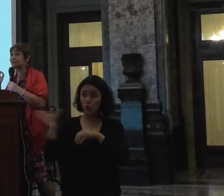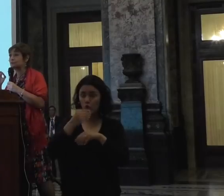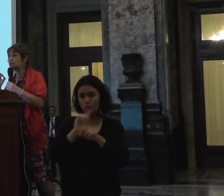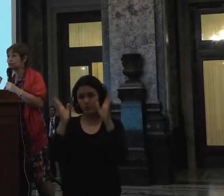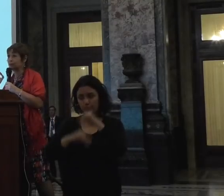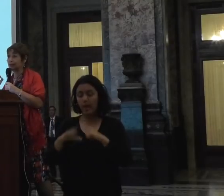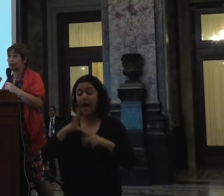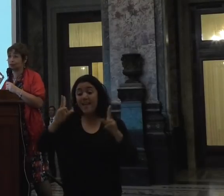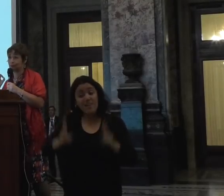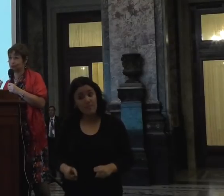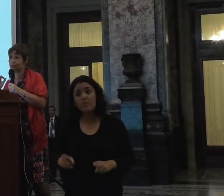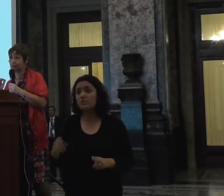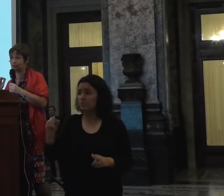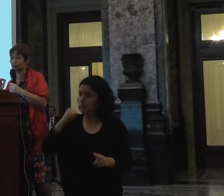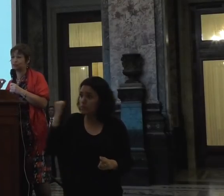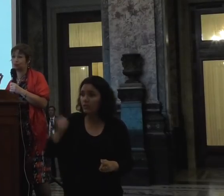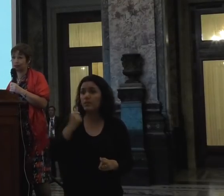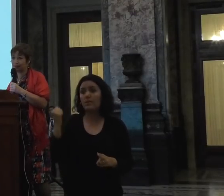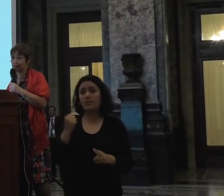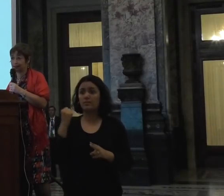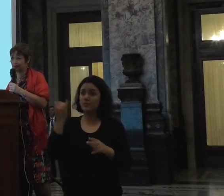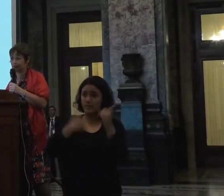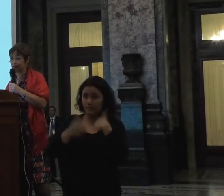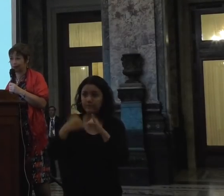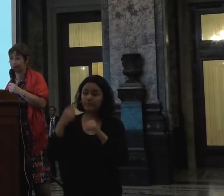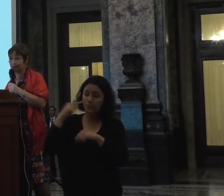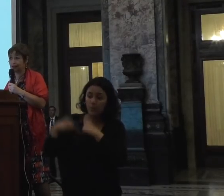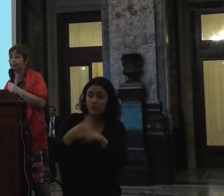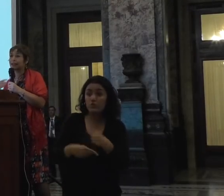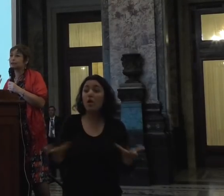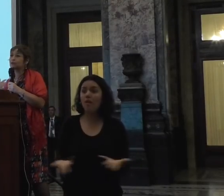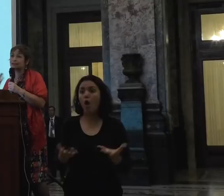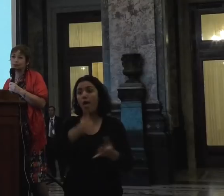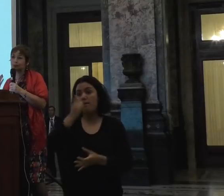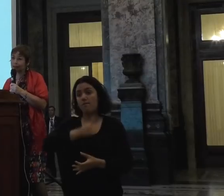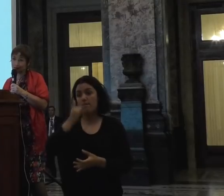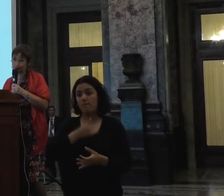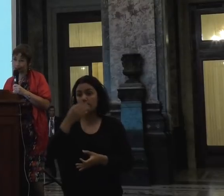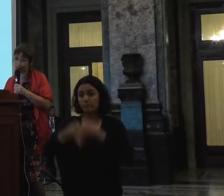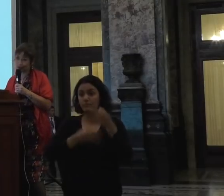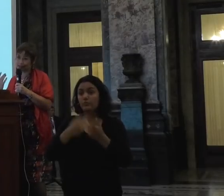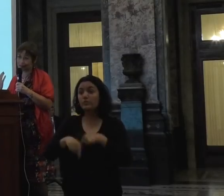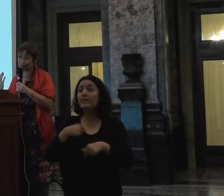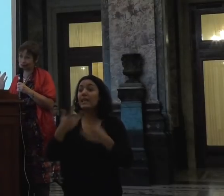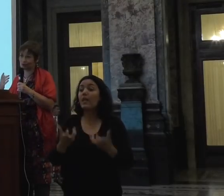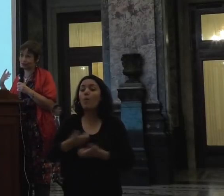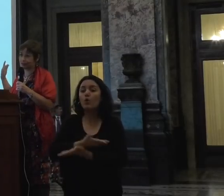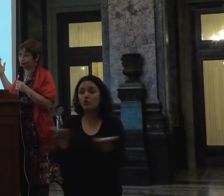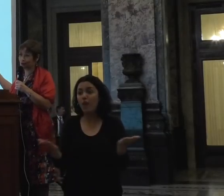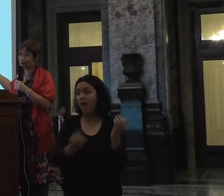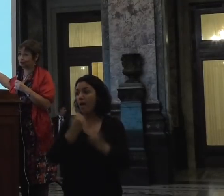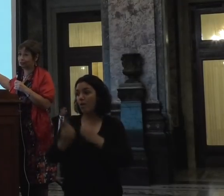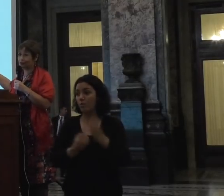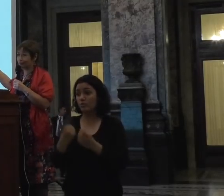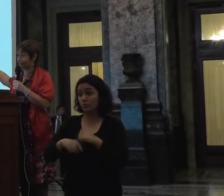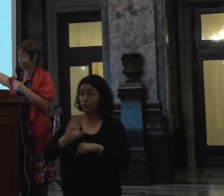unos límites muy severos de procesamiento de información y es parte de lo que voy a hablar. Y voy a hacer un par de demostraciones de eso. Entonces,